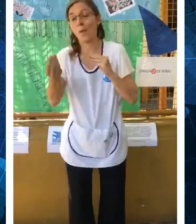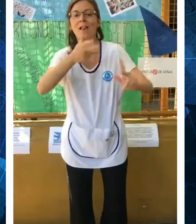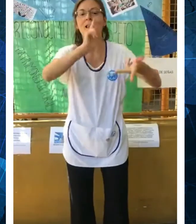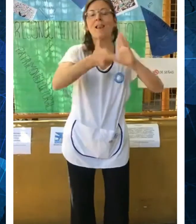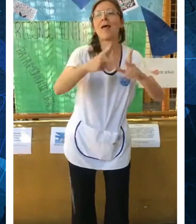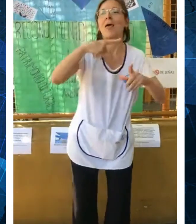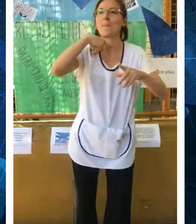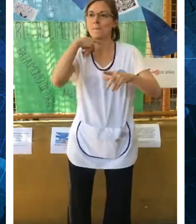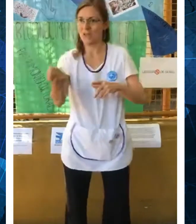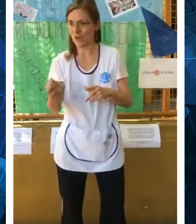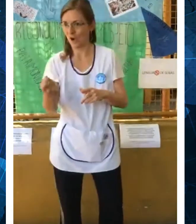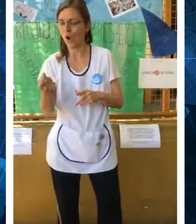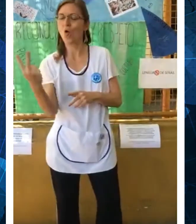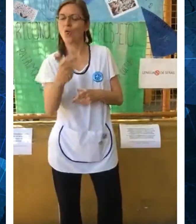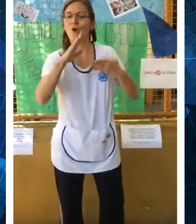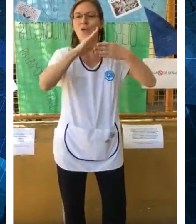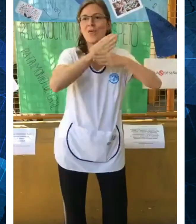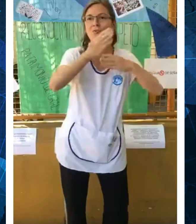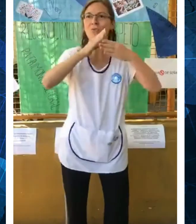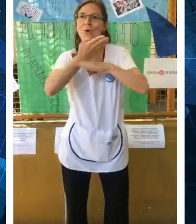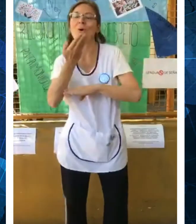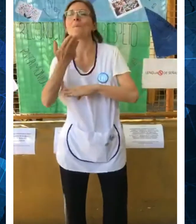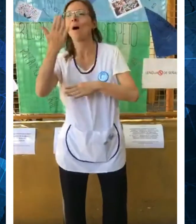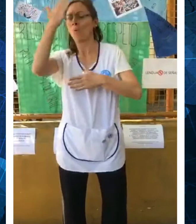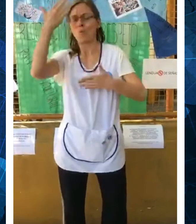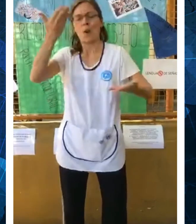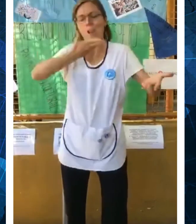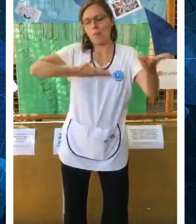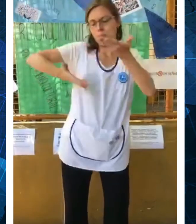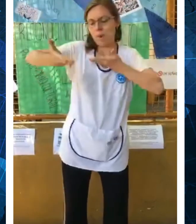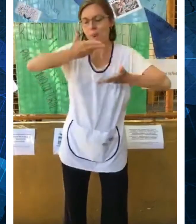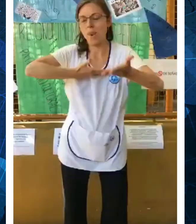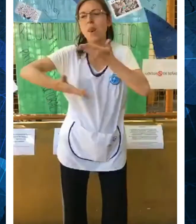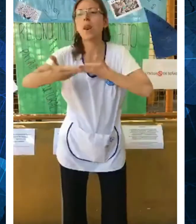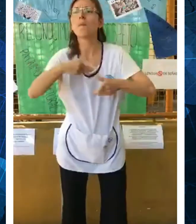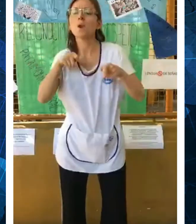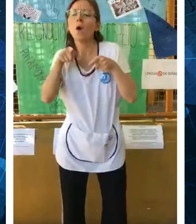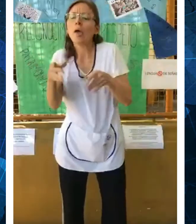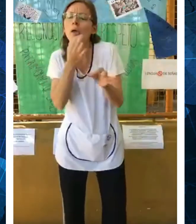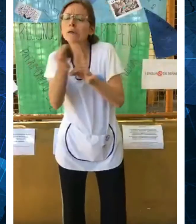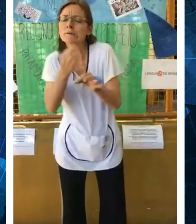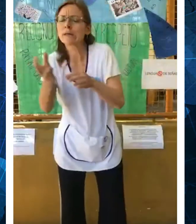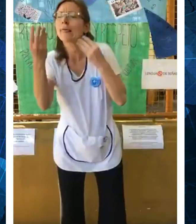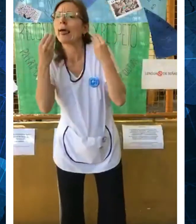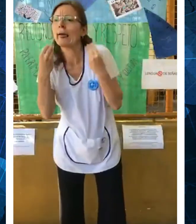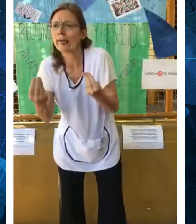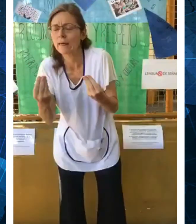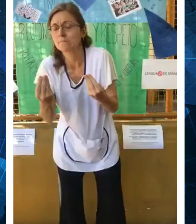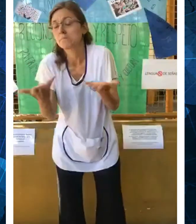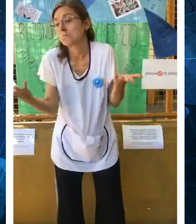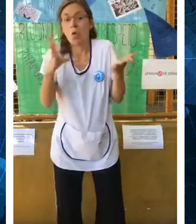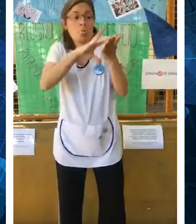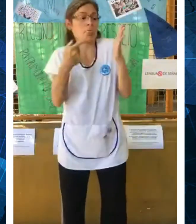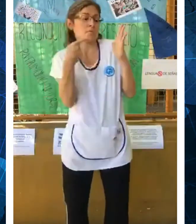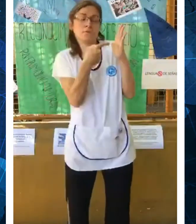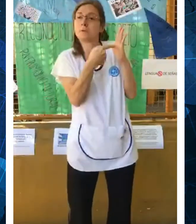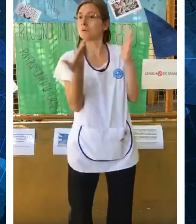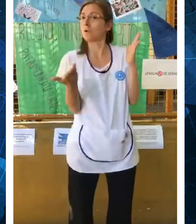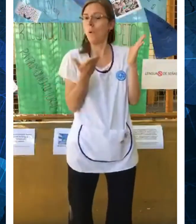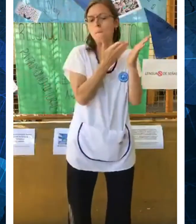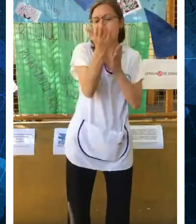Yo, en cuanto a mi experiencia en educación bilingüe para personas sordas, bilingüe intercultural,